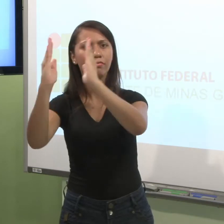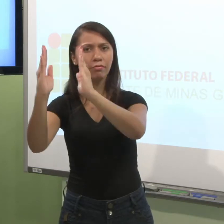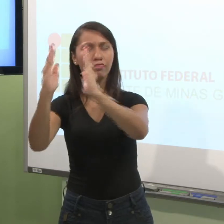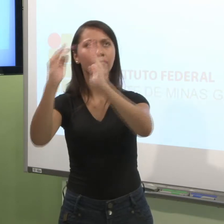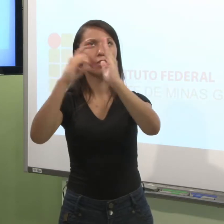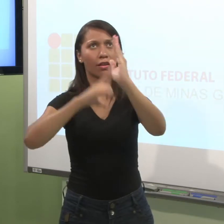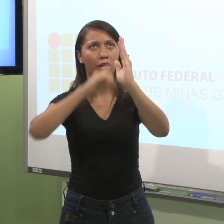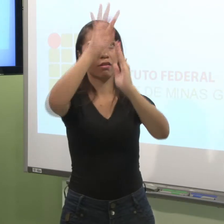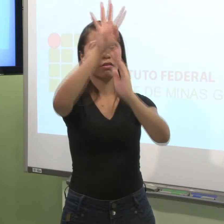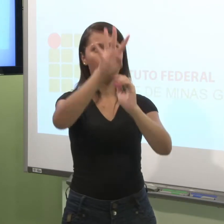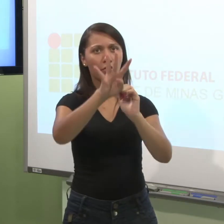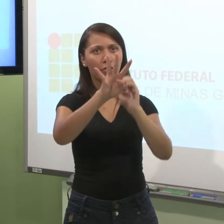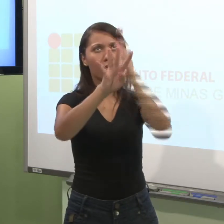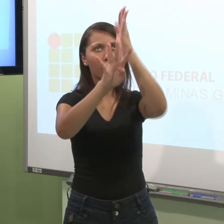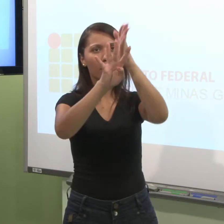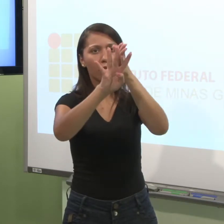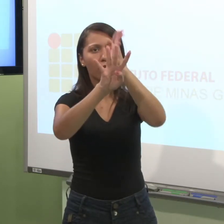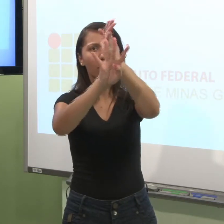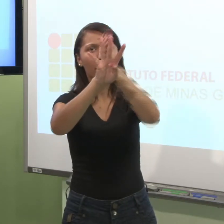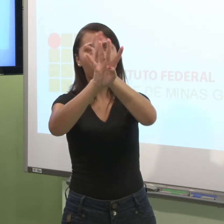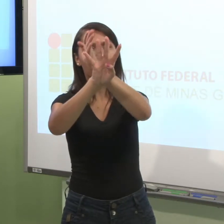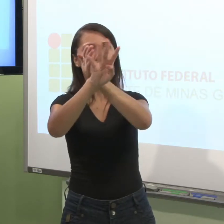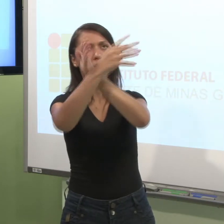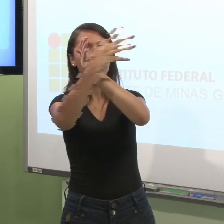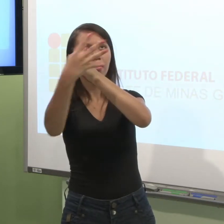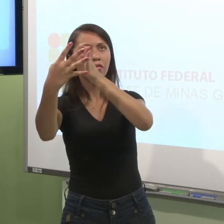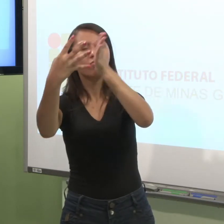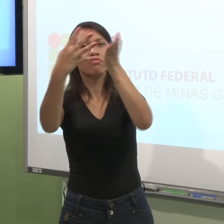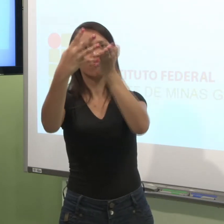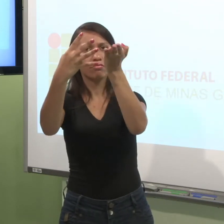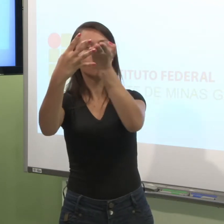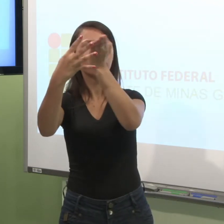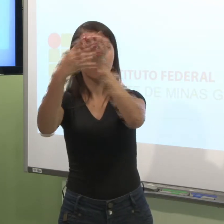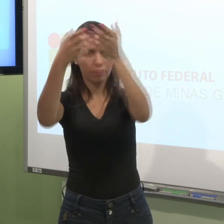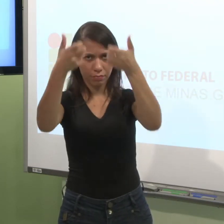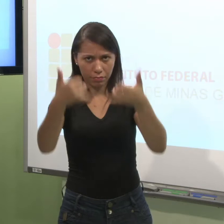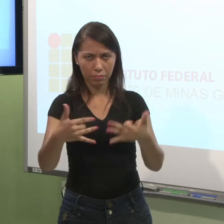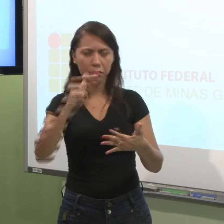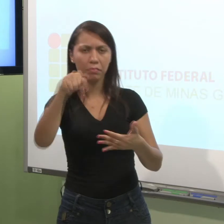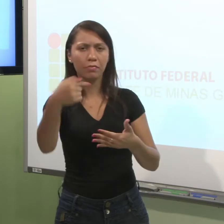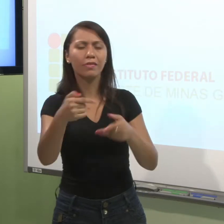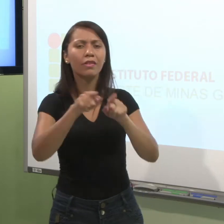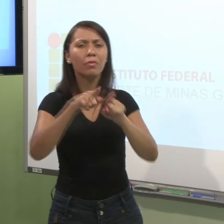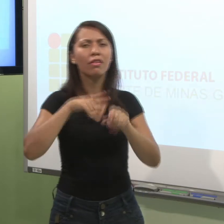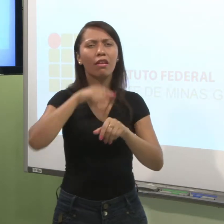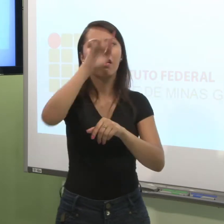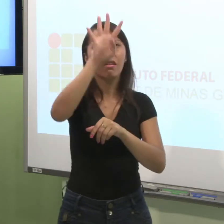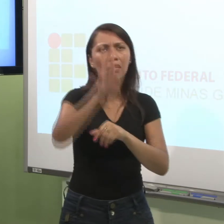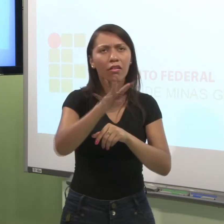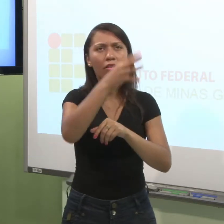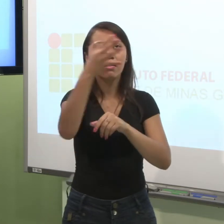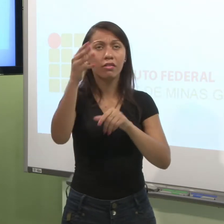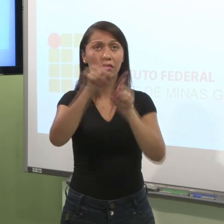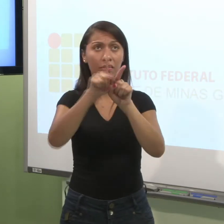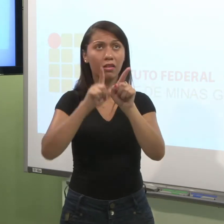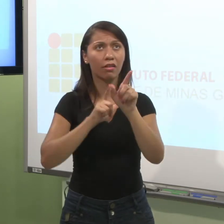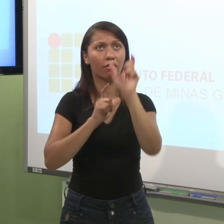em uma tabela. Mais à frente falarei sobre isso. Dentro da célula, vocês podem inserir caracteres e